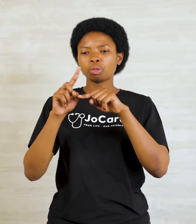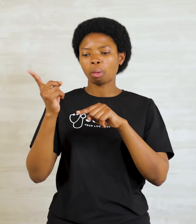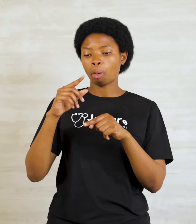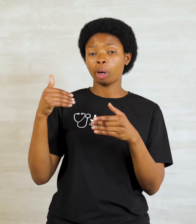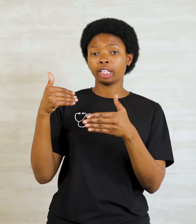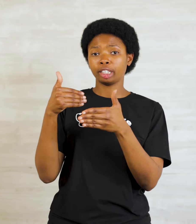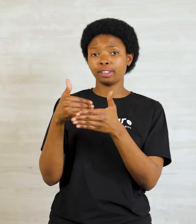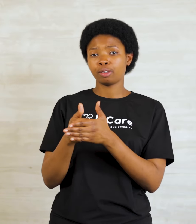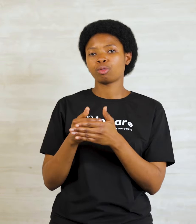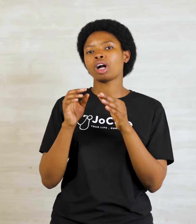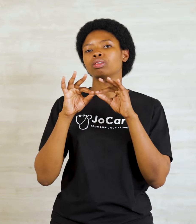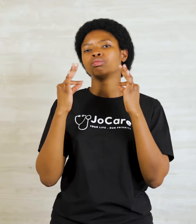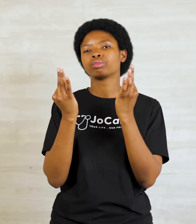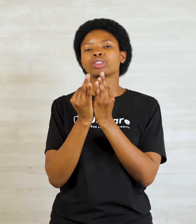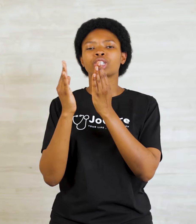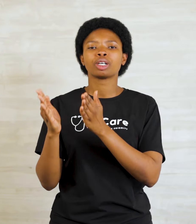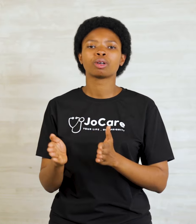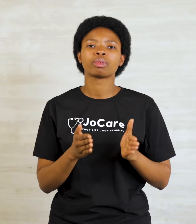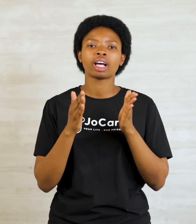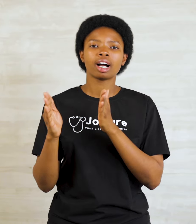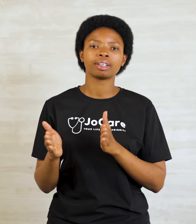zituma batagerwaho no kuboneza kuboneza. urubyaro.